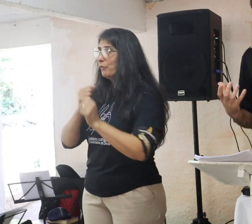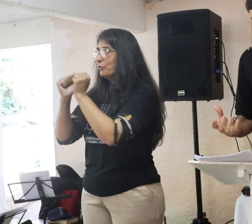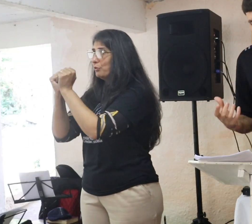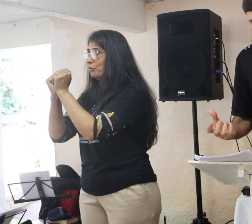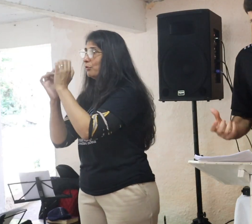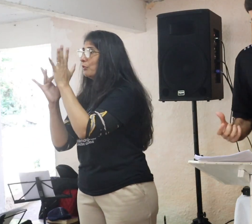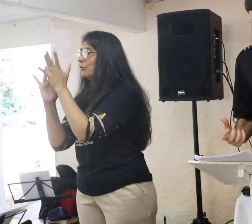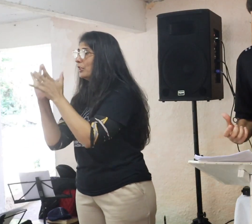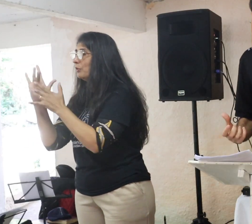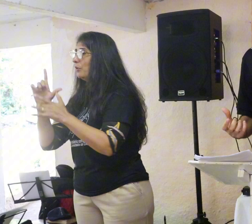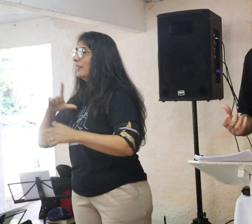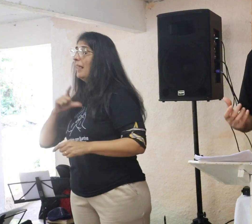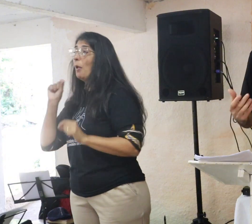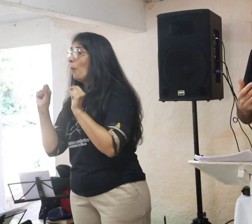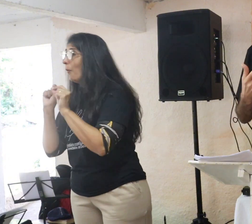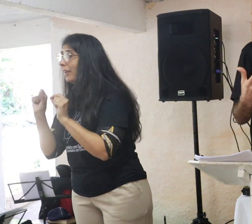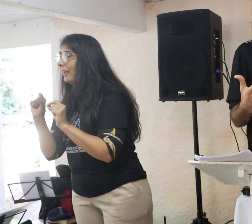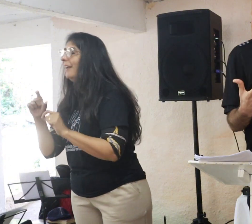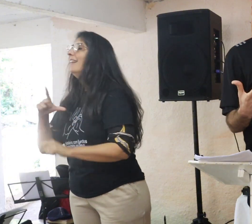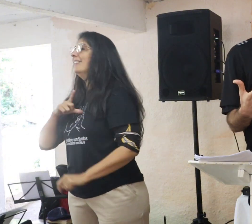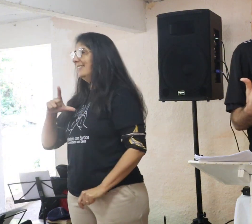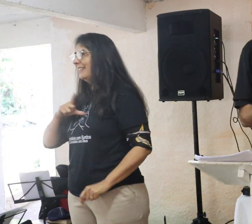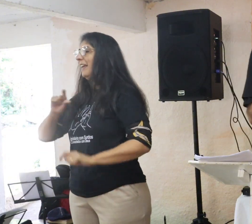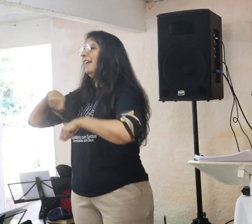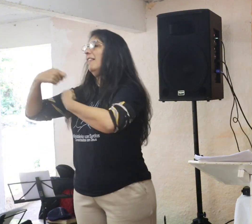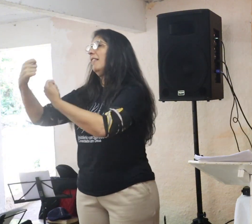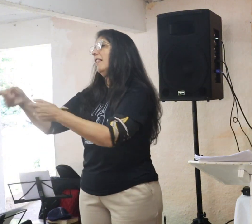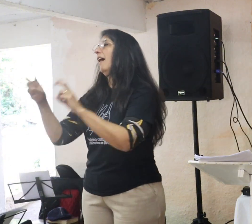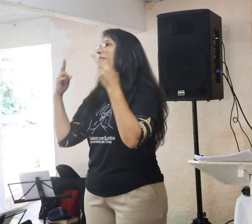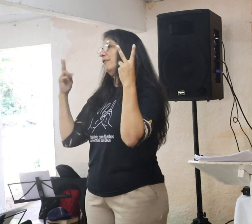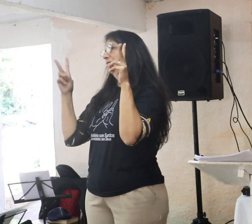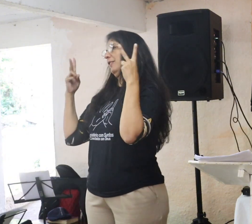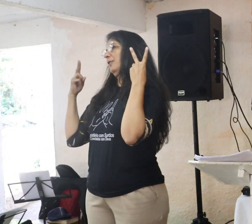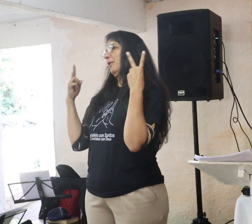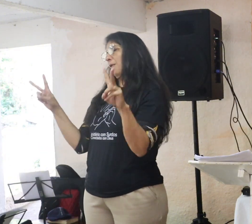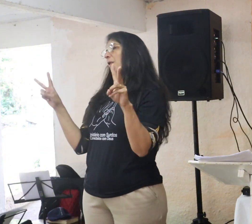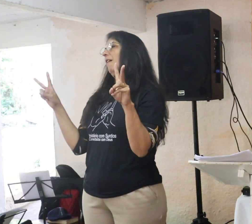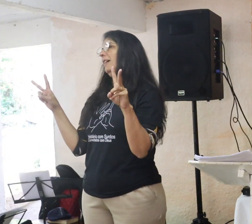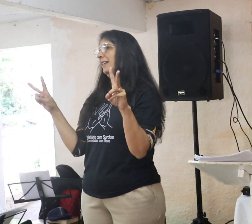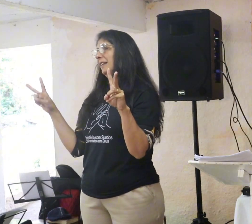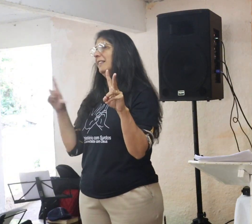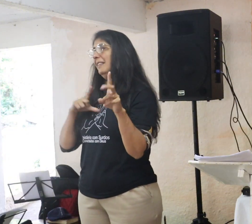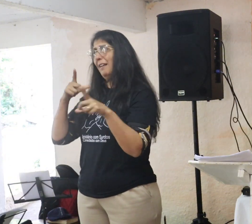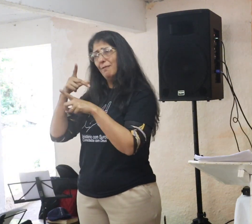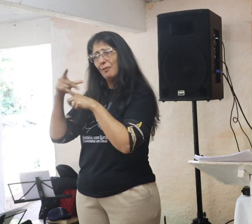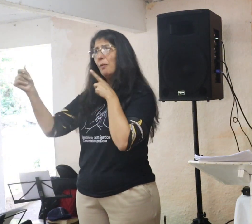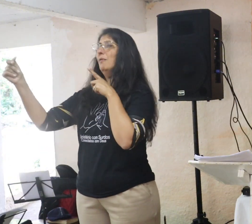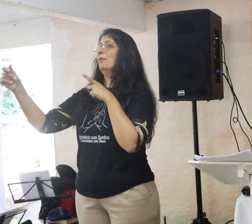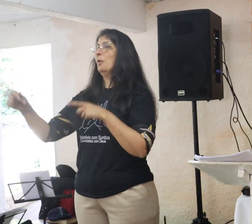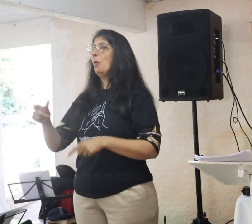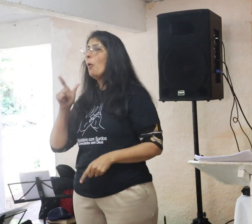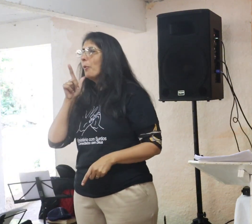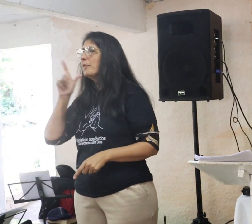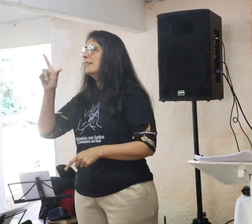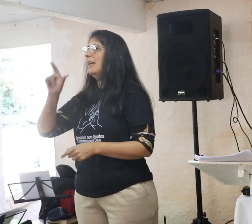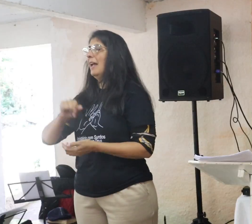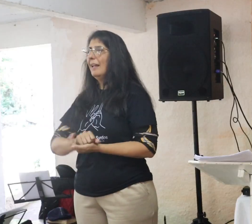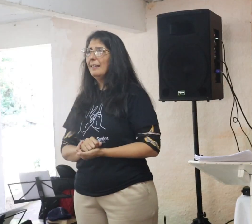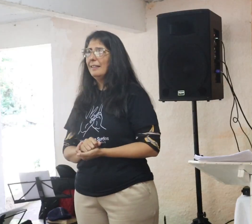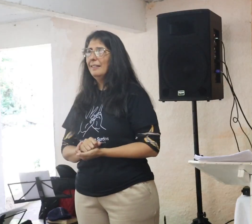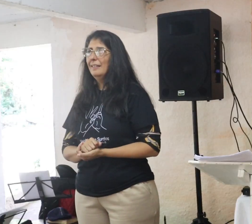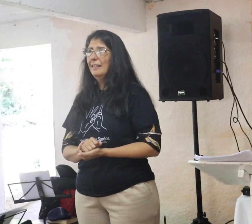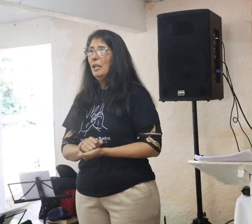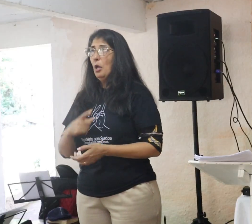da garantia dessa vitória. Ela não é assim. Essa vitória, ela não está ela não está em